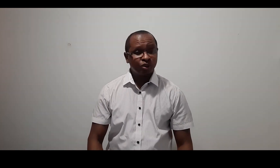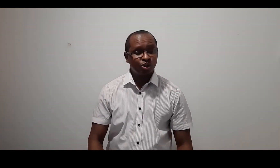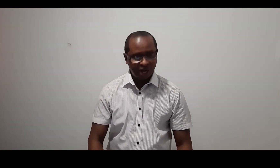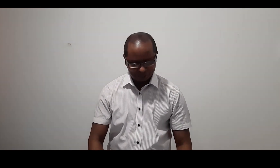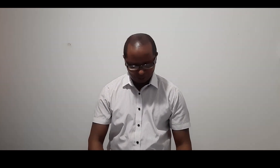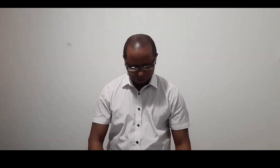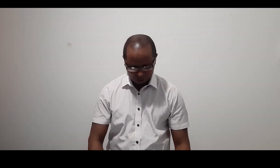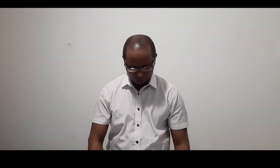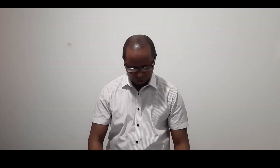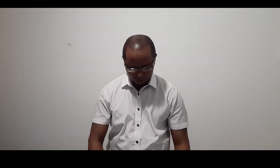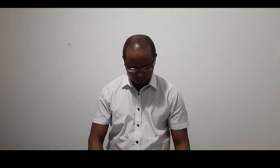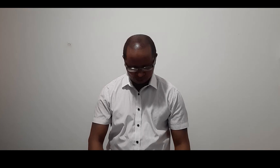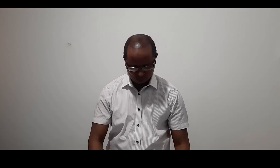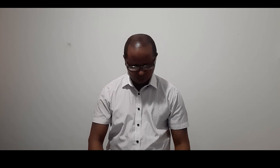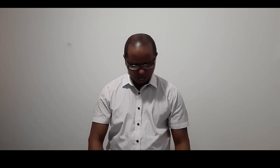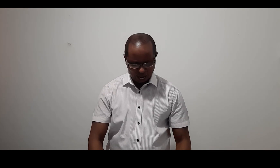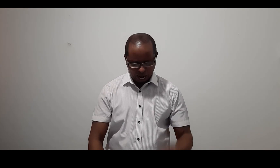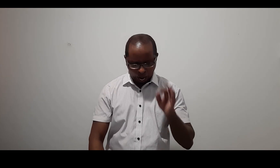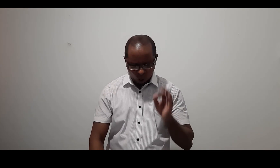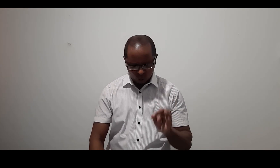toko fahatelo ny andiny fahadimy ambin'ny folo, aoka